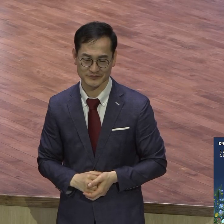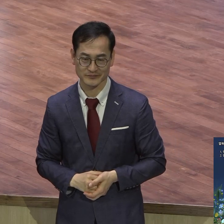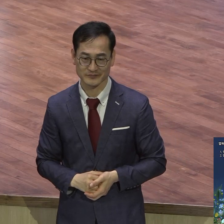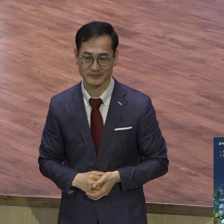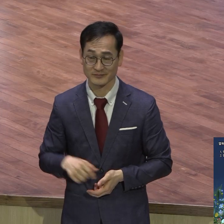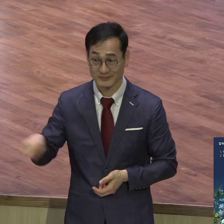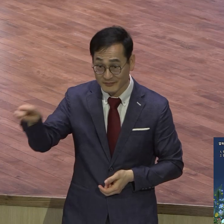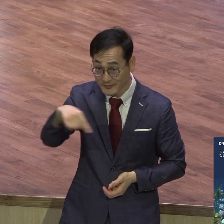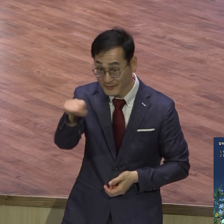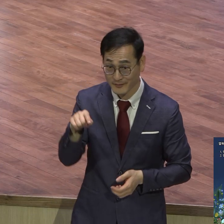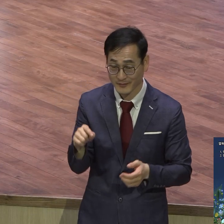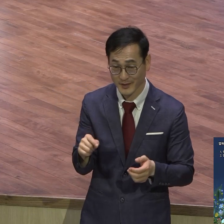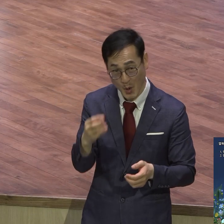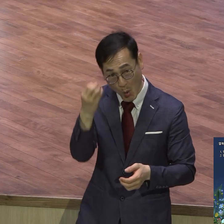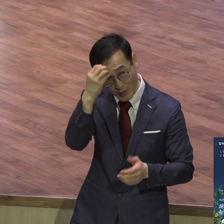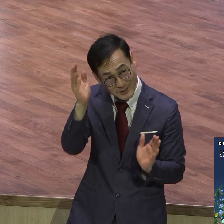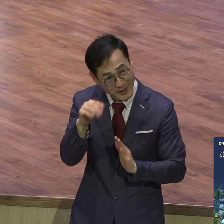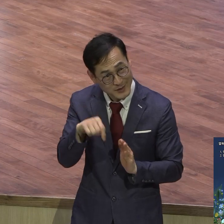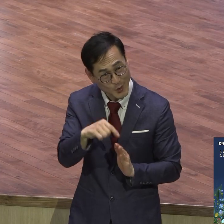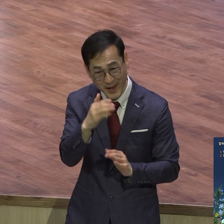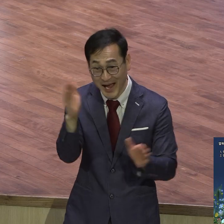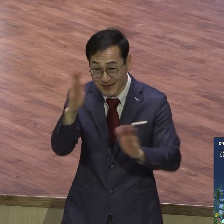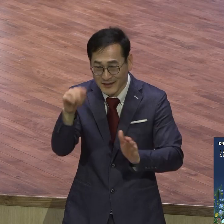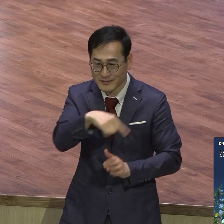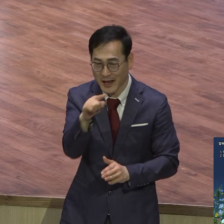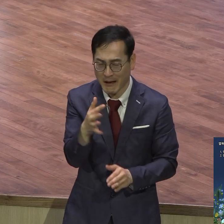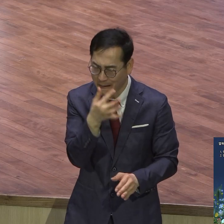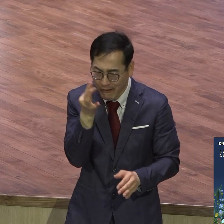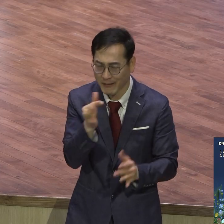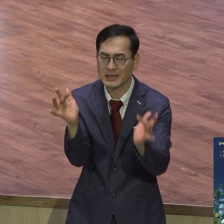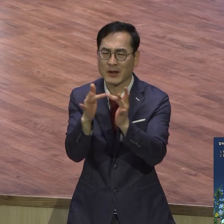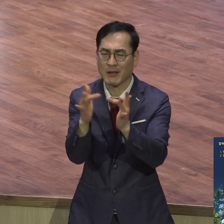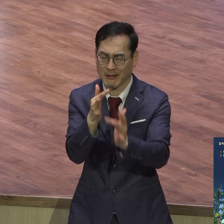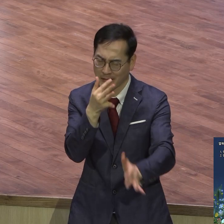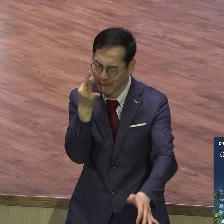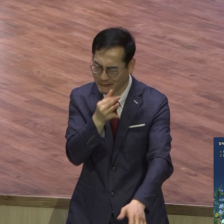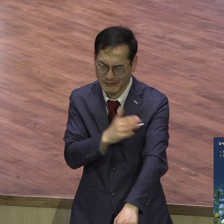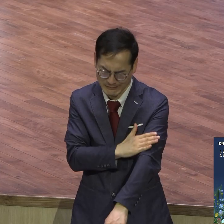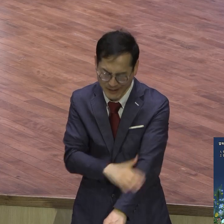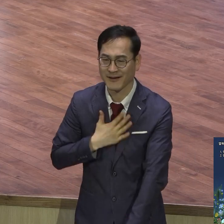다 따라하니까 온라인으로 영접시기 불신자를 온라인으로 영접시기